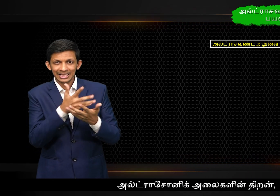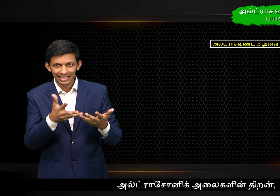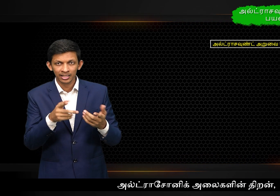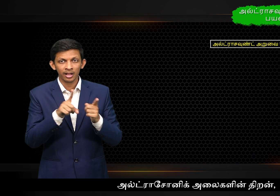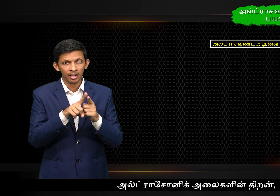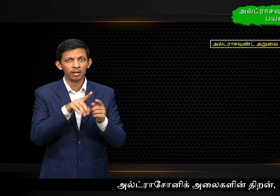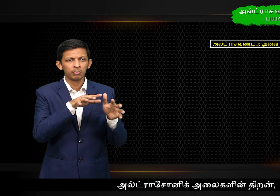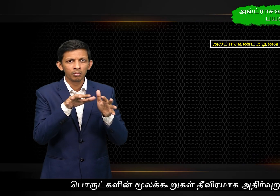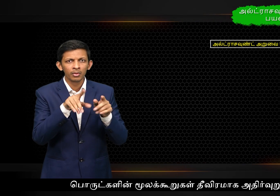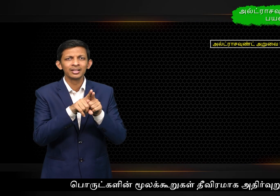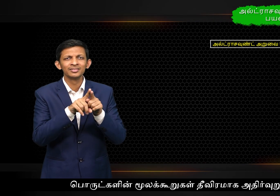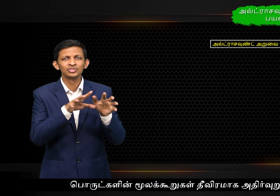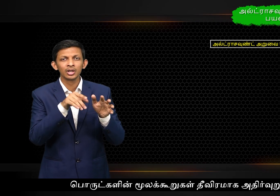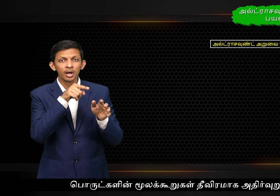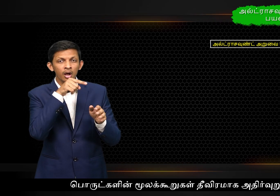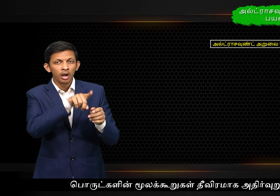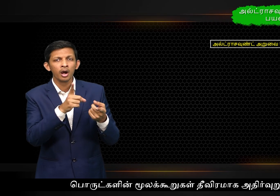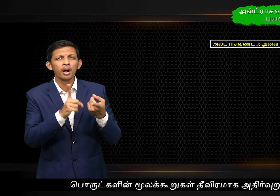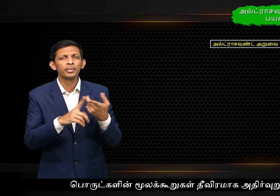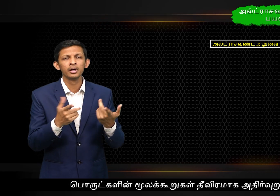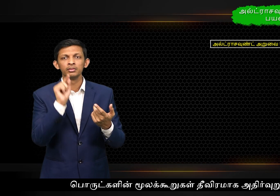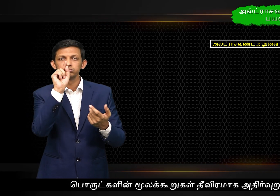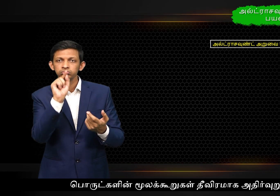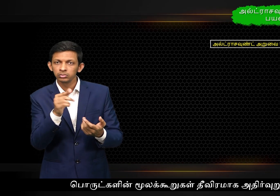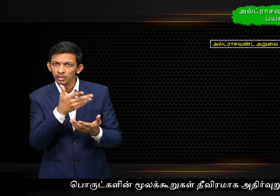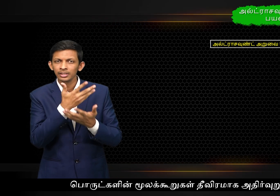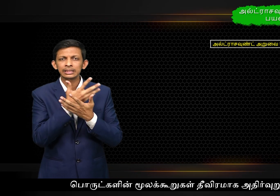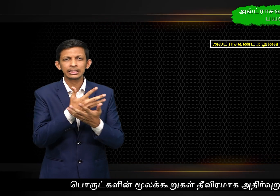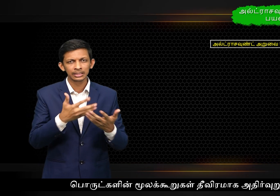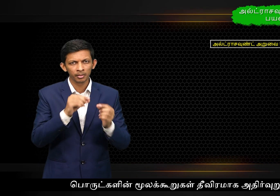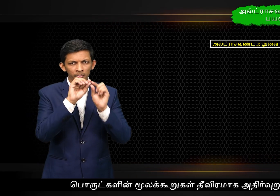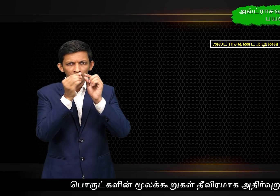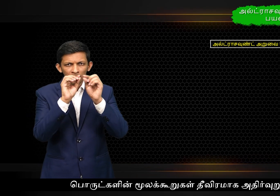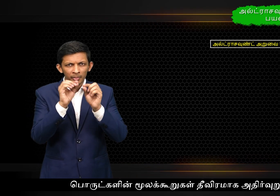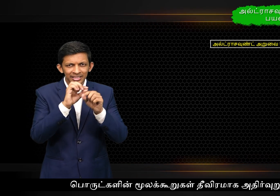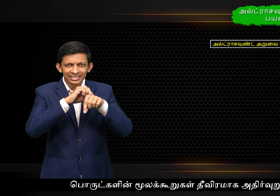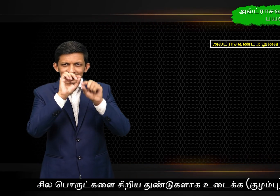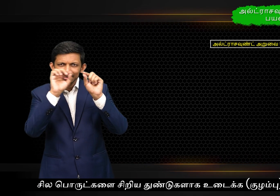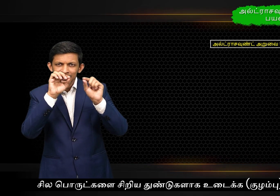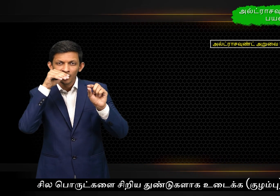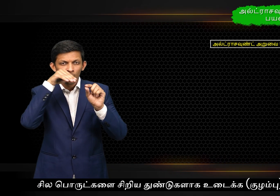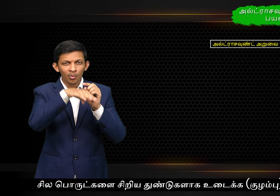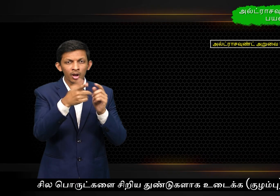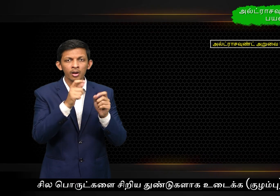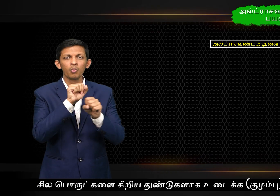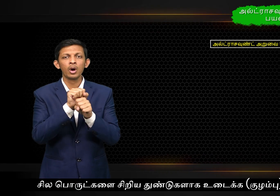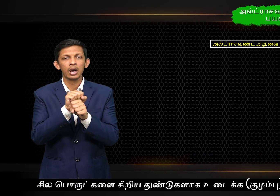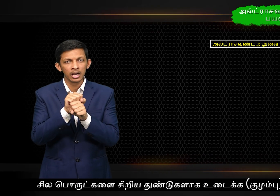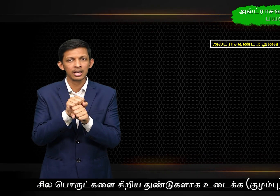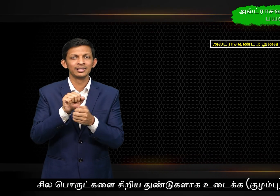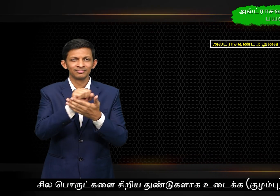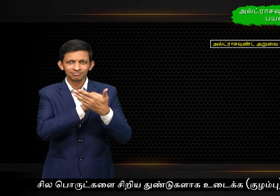அல்ட்ராசோனிக் அலைகளின் திறன் பொருட்களின் மூலக்கூறுகள் தீவிரமாக அதிர்வுறும் மற்றும் சில பொருட்களை